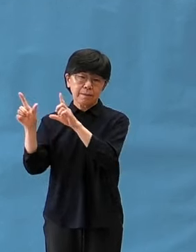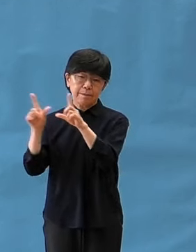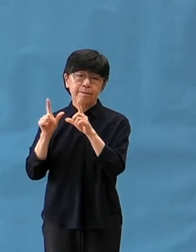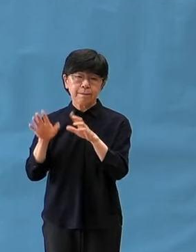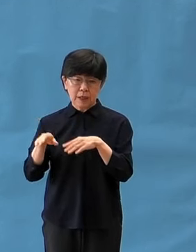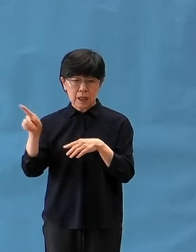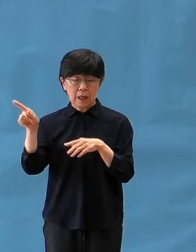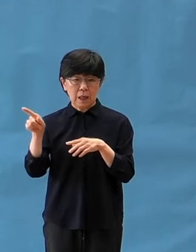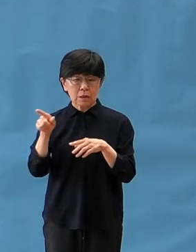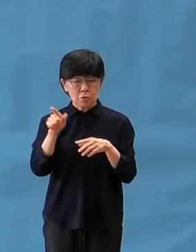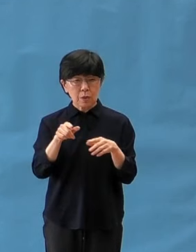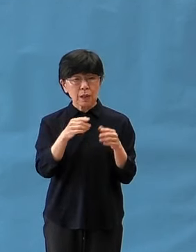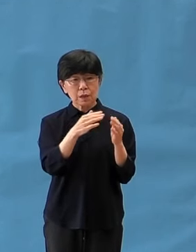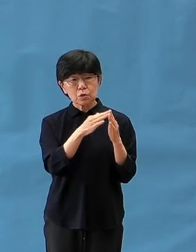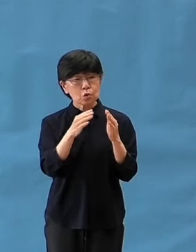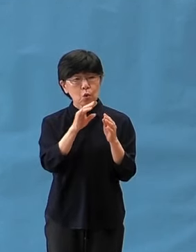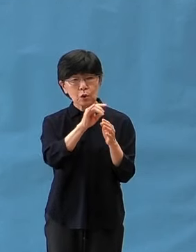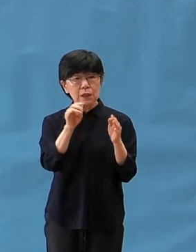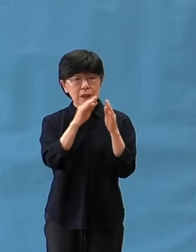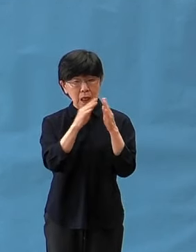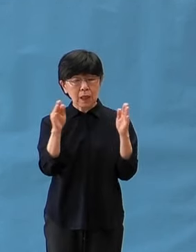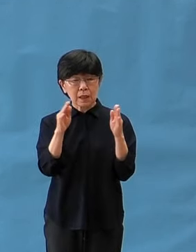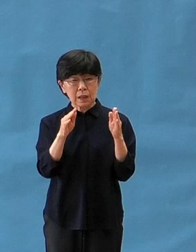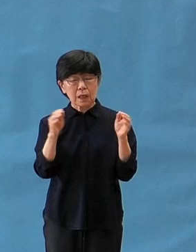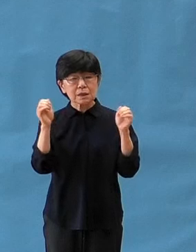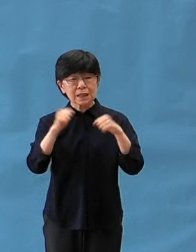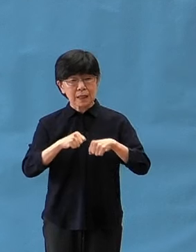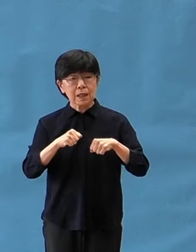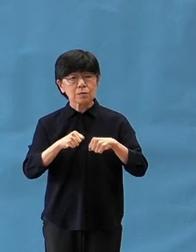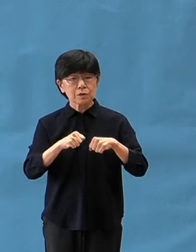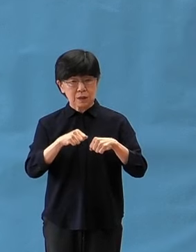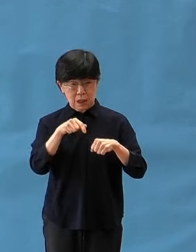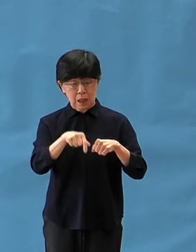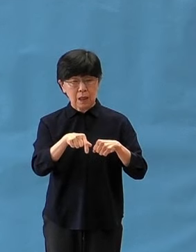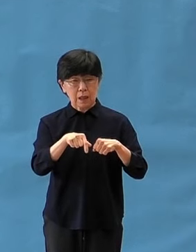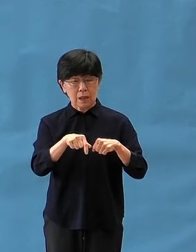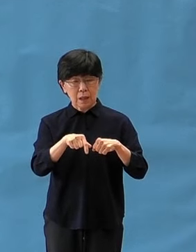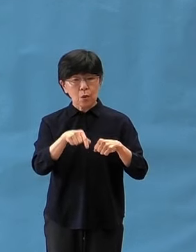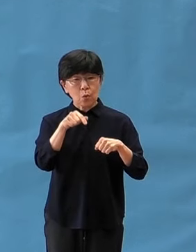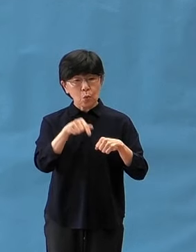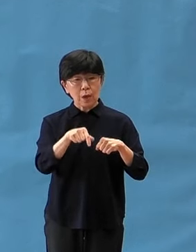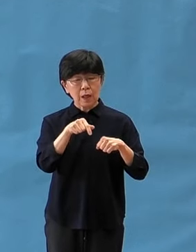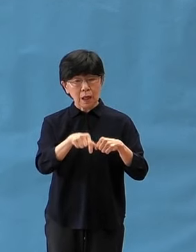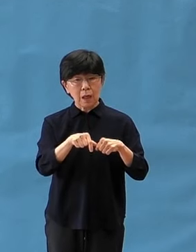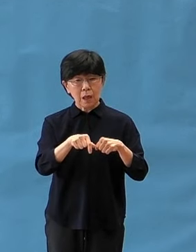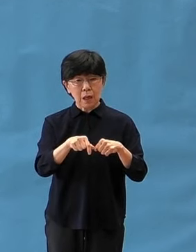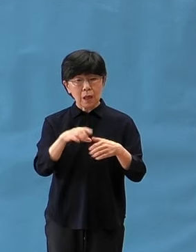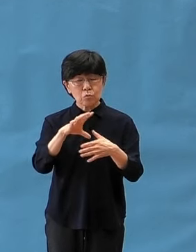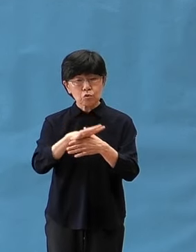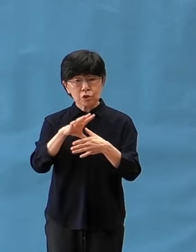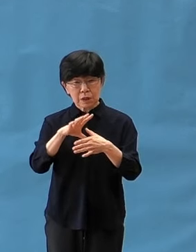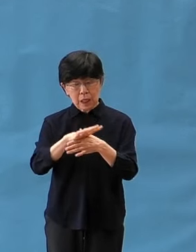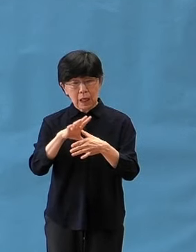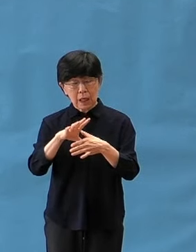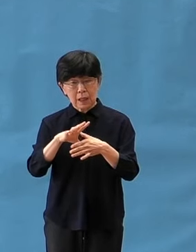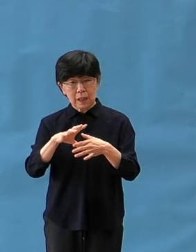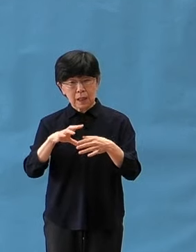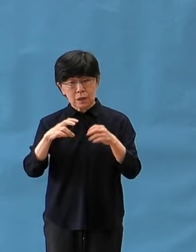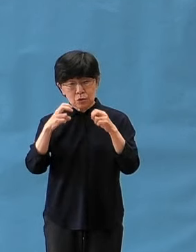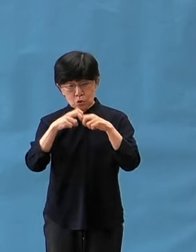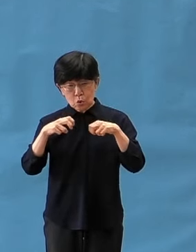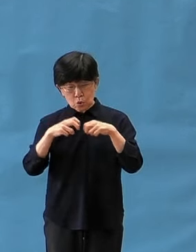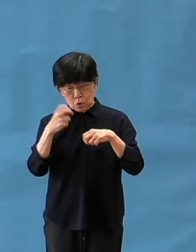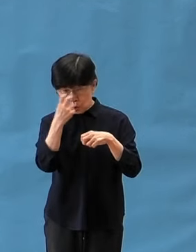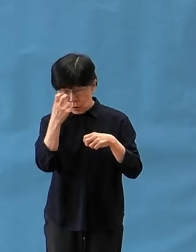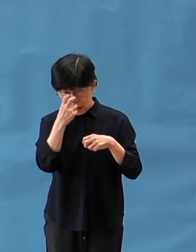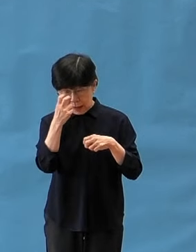町議会が採択した請願があるというふうにされていて、その請願が一部で文献調査の受け入れというのは廃棄物の発生